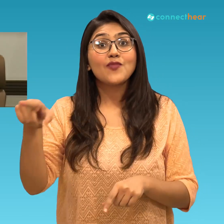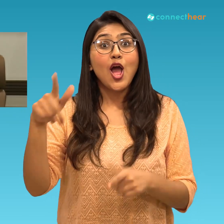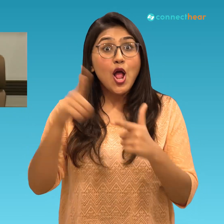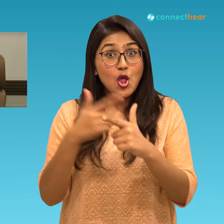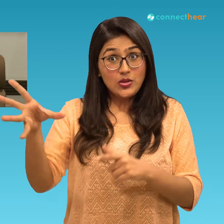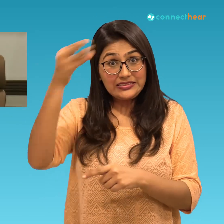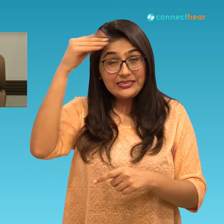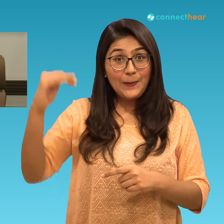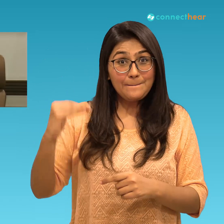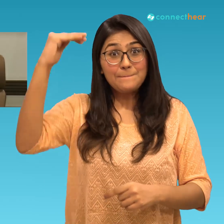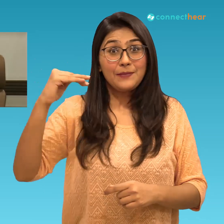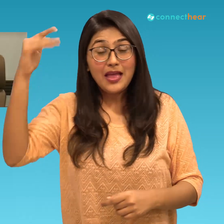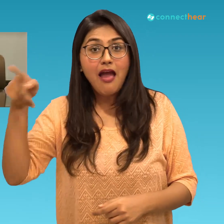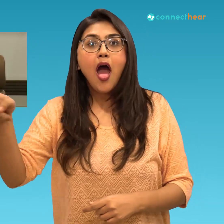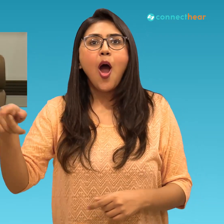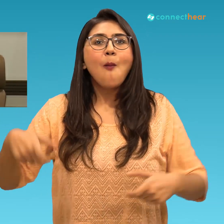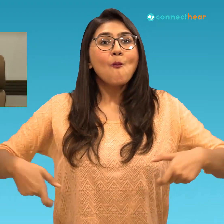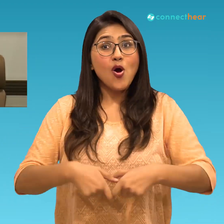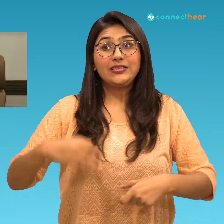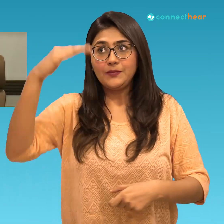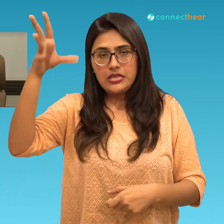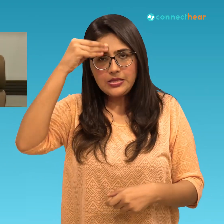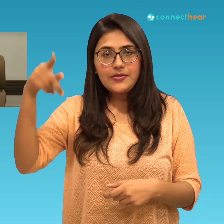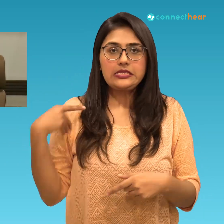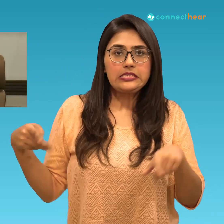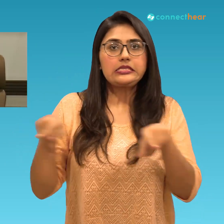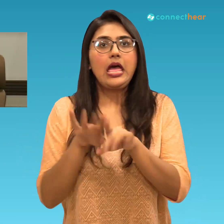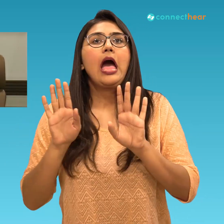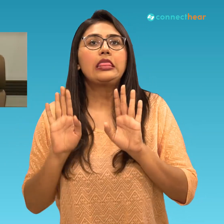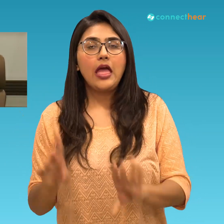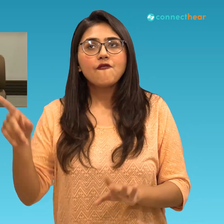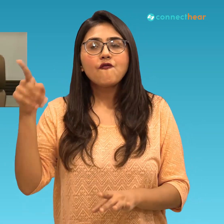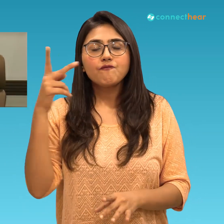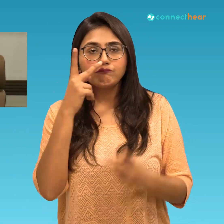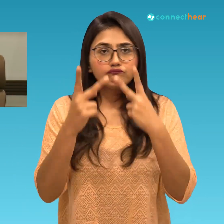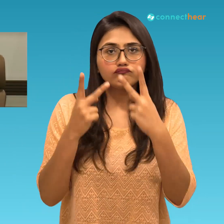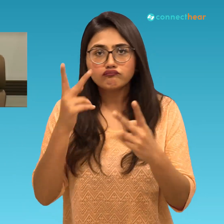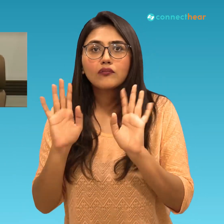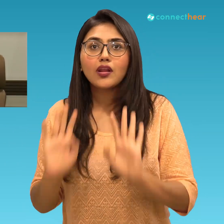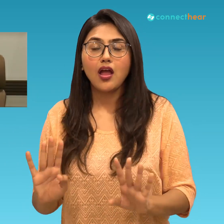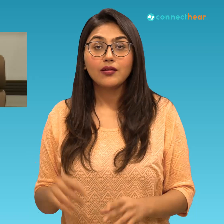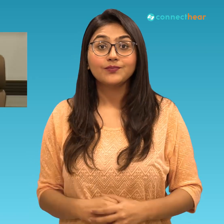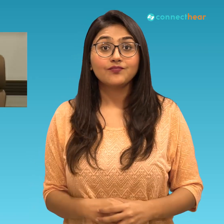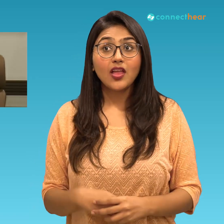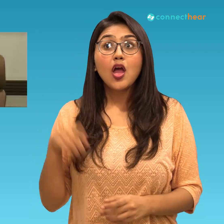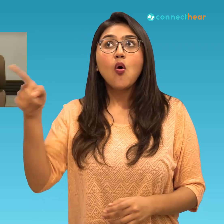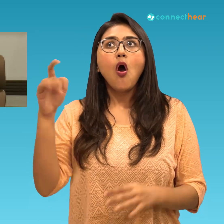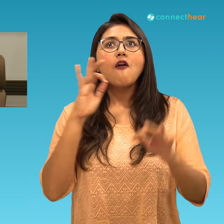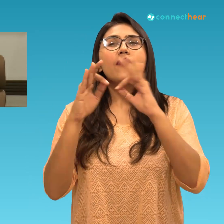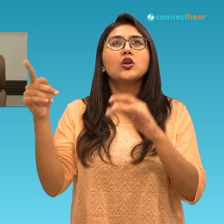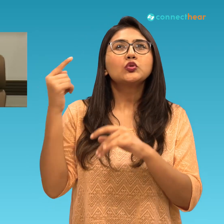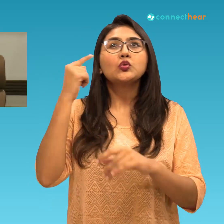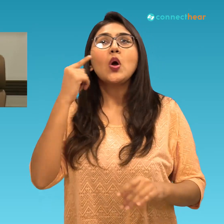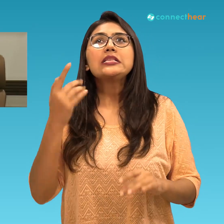لاہور اور میرے ساتھ CCPO لاہور دونوں تشریف فرما ہیں، اور جو علاقے انہوں نے انسیڈنس کے مطابق بتائے ہیں جن